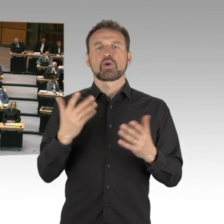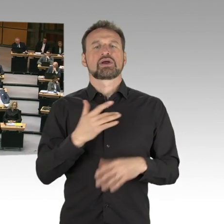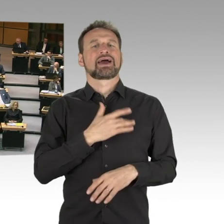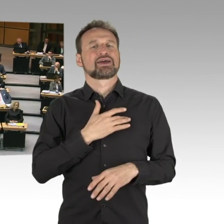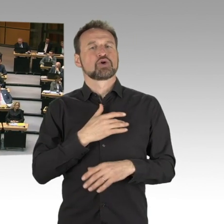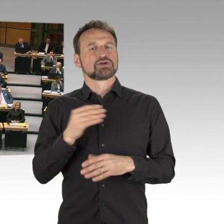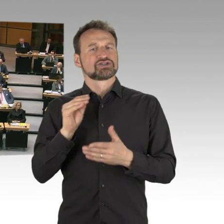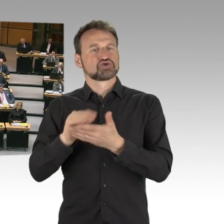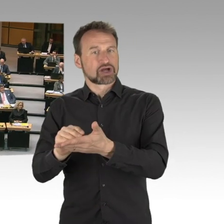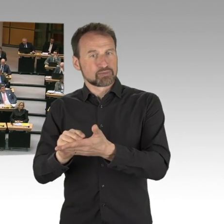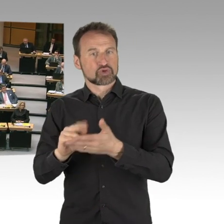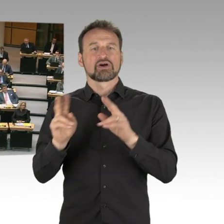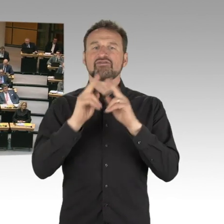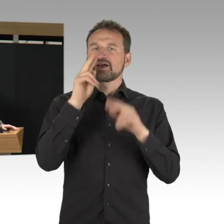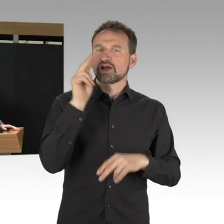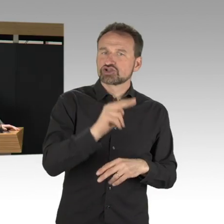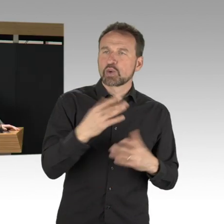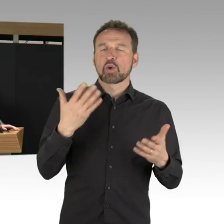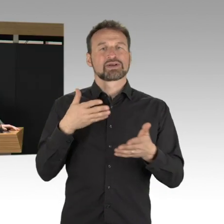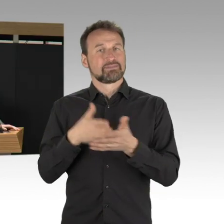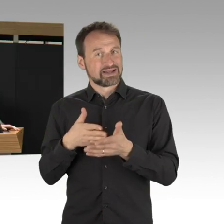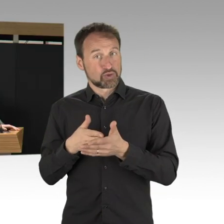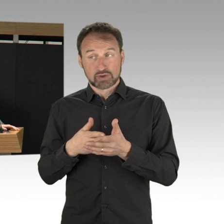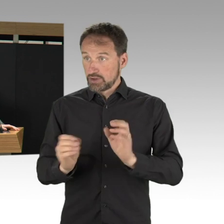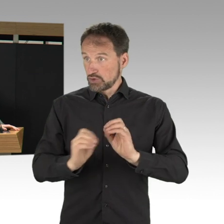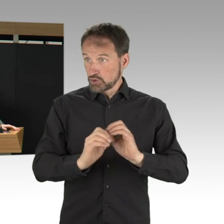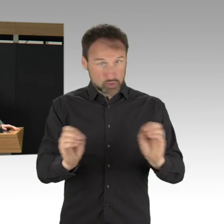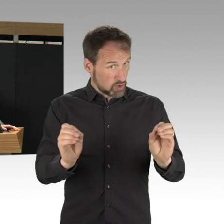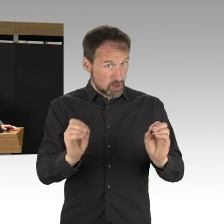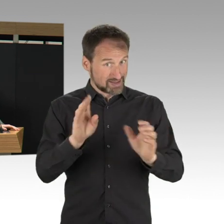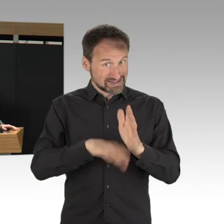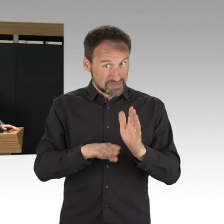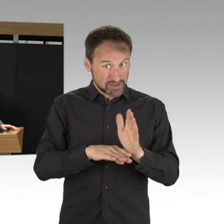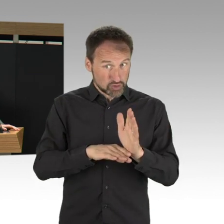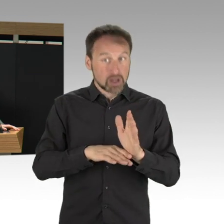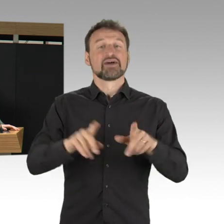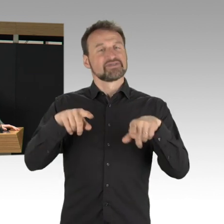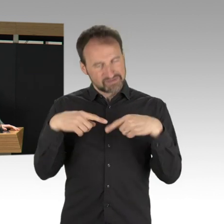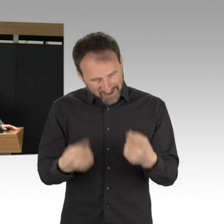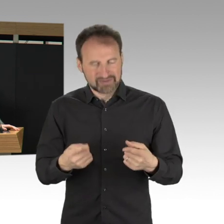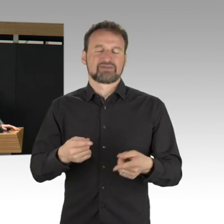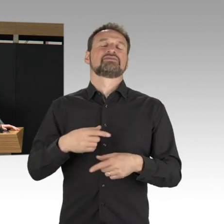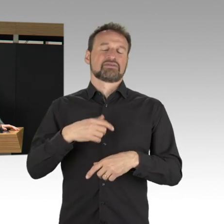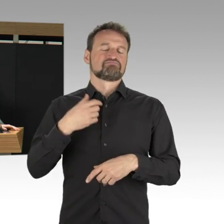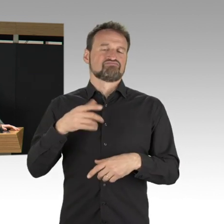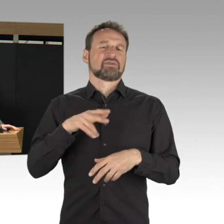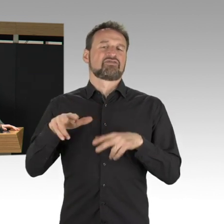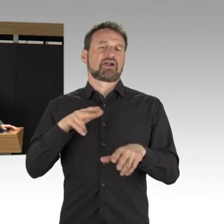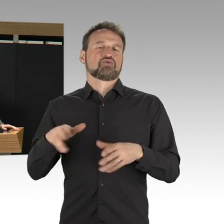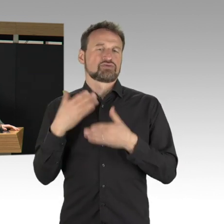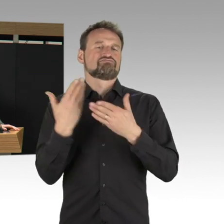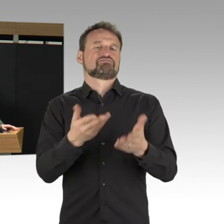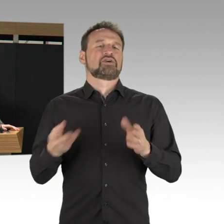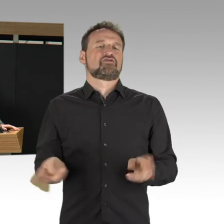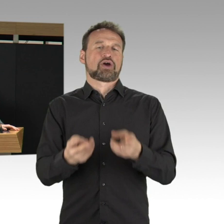aber unsere zivilgesellschaftlichen Partner, die mit ihrer täglichen Arbeit dieses Konzept umsetzen. Und an dieser Stelle möchte ich mich ganz